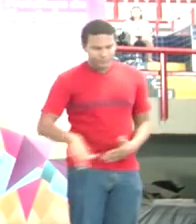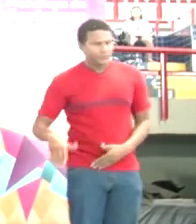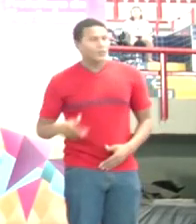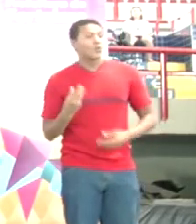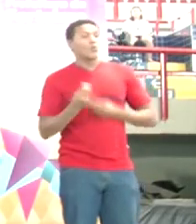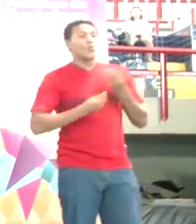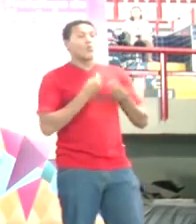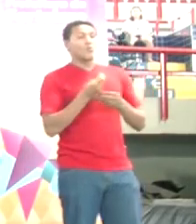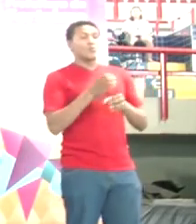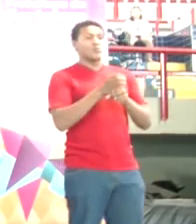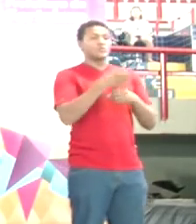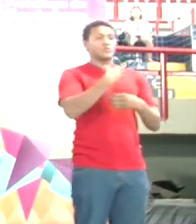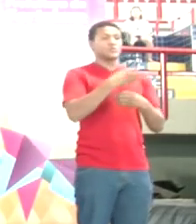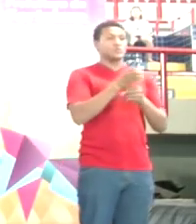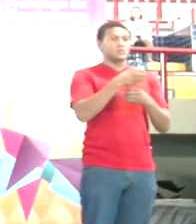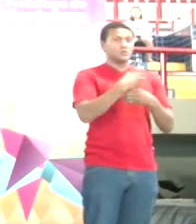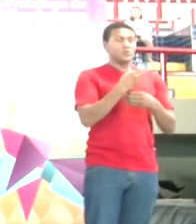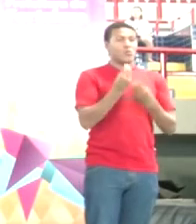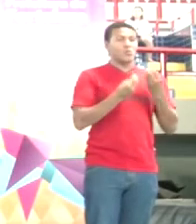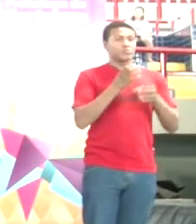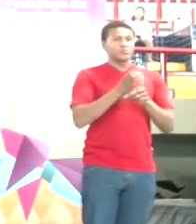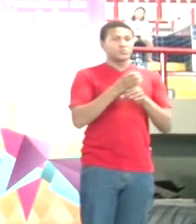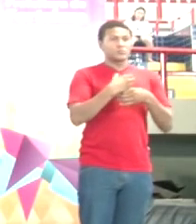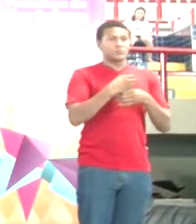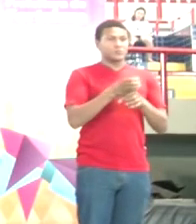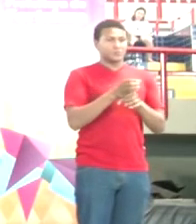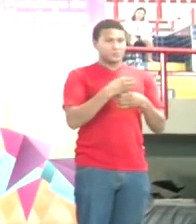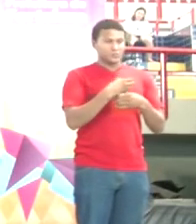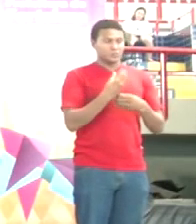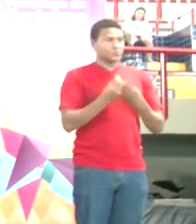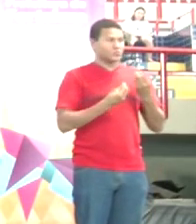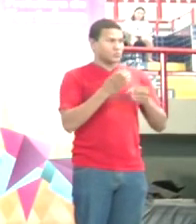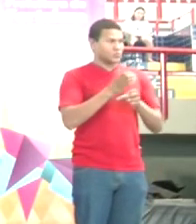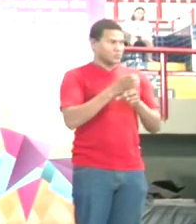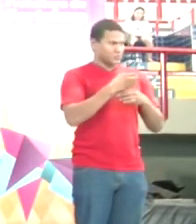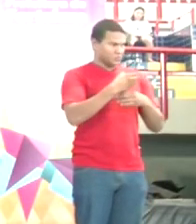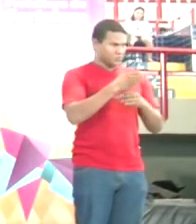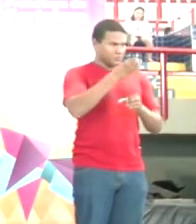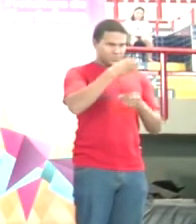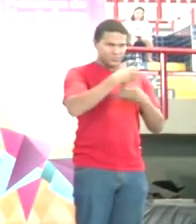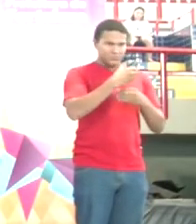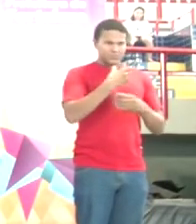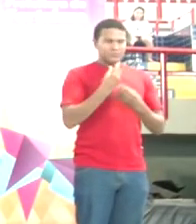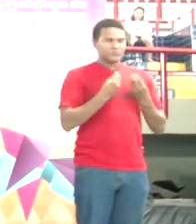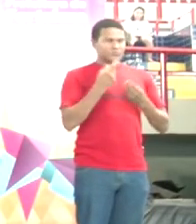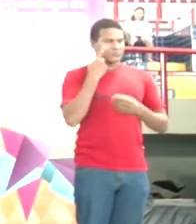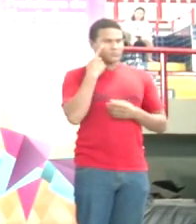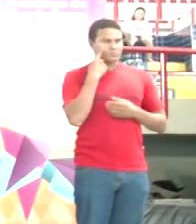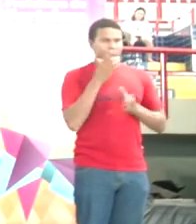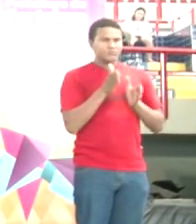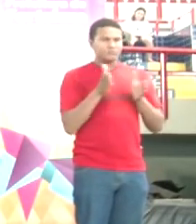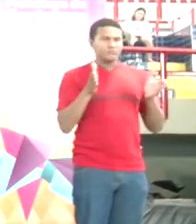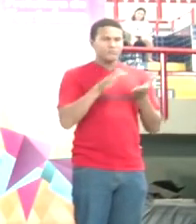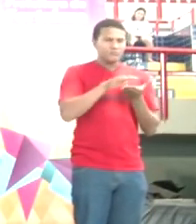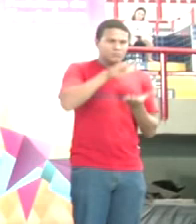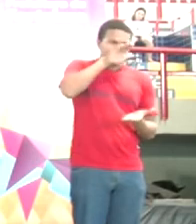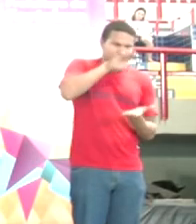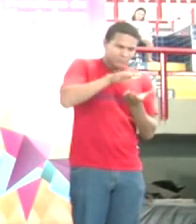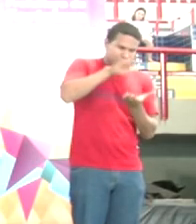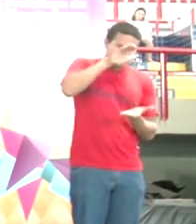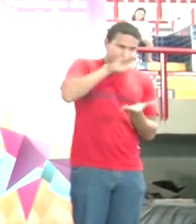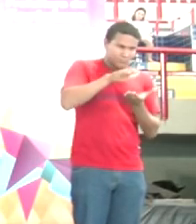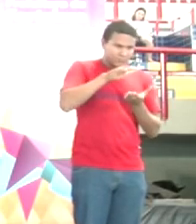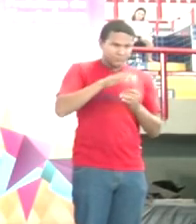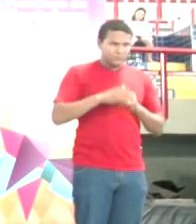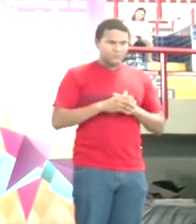um cilindro? Pessoal, imagine o seguinte. Para eu saber o volume, eu penso assim, ó. Quanto é a área